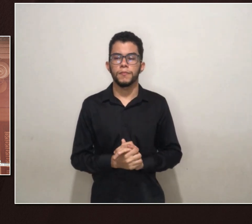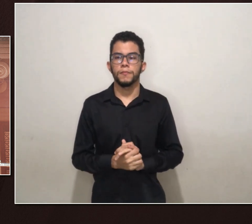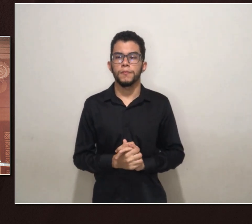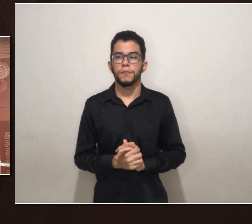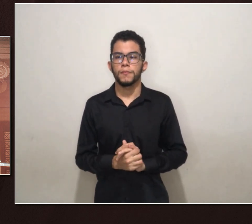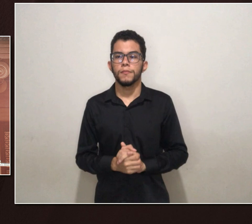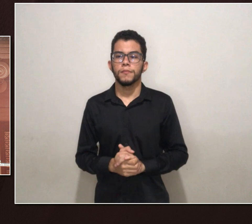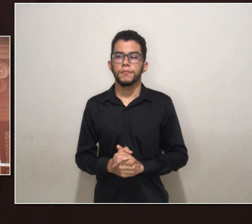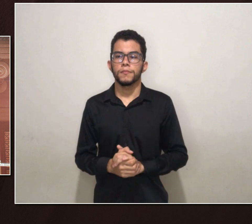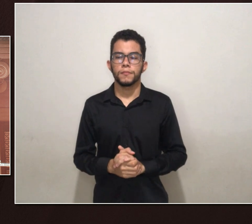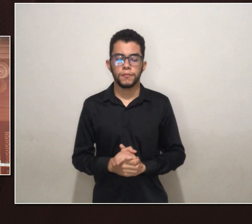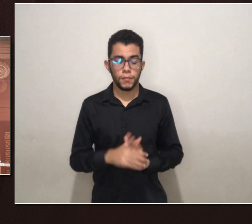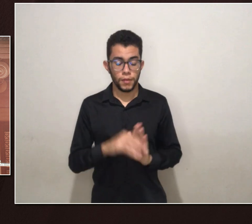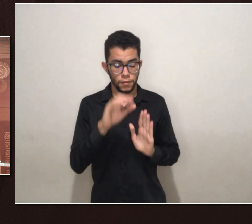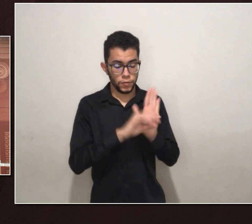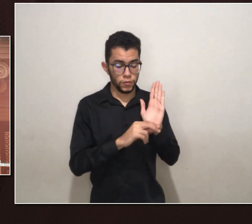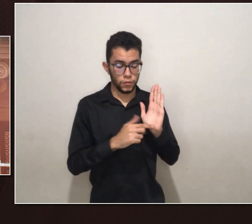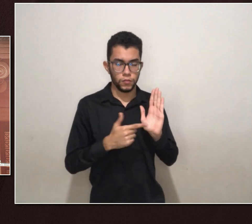2,20, né?